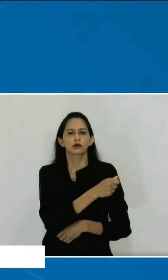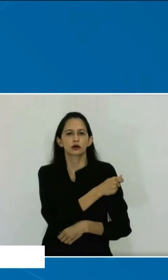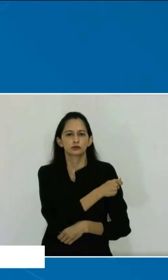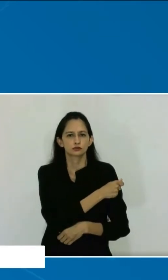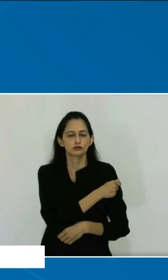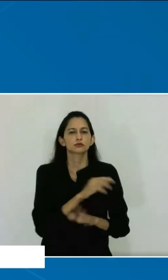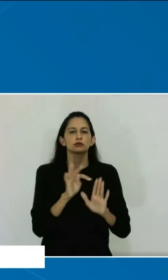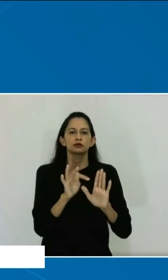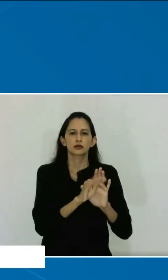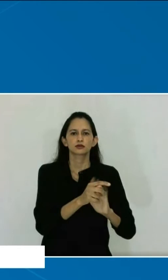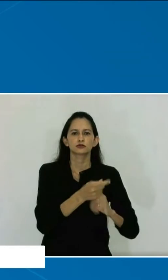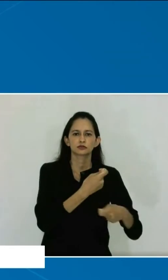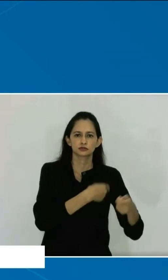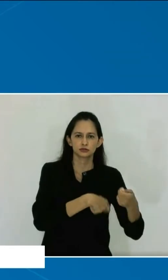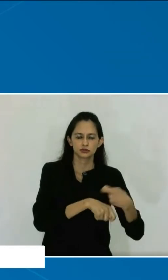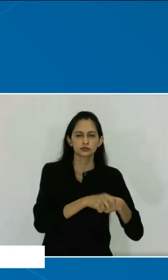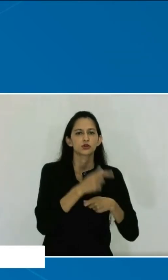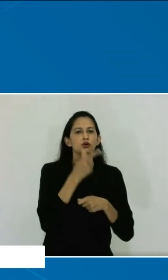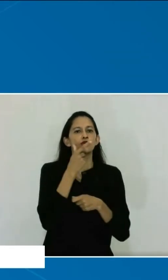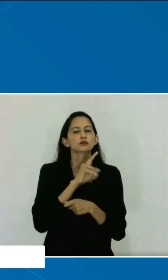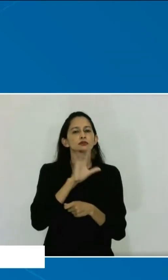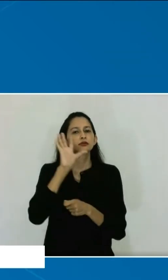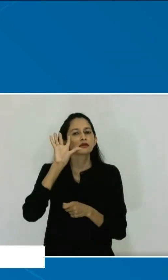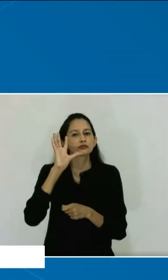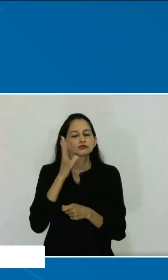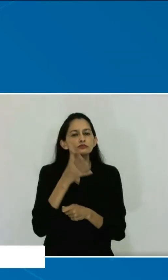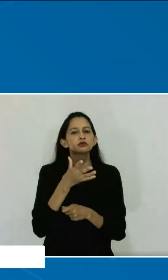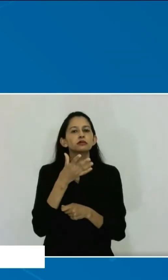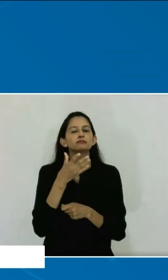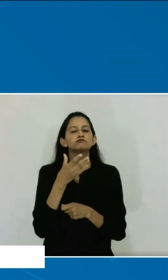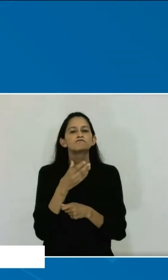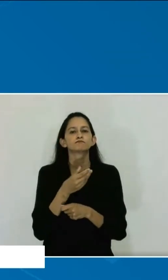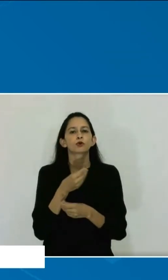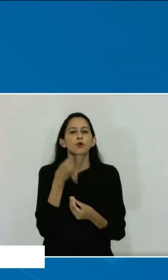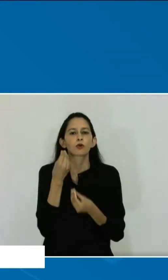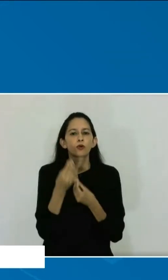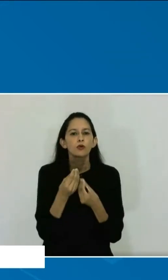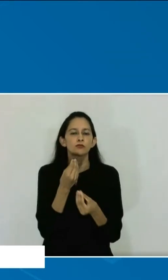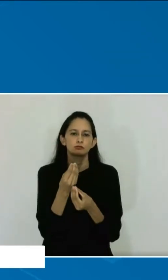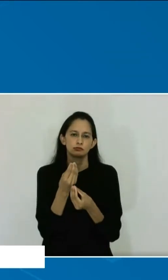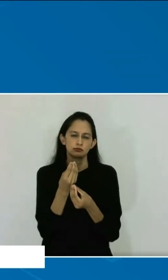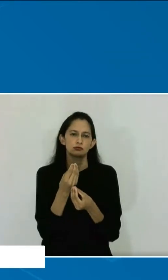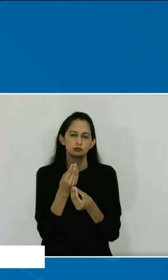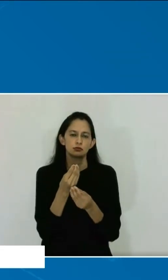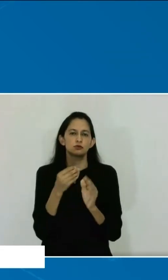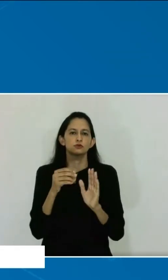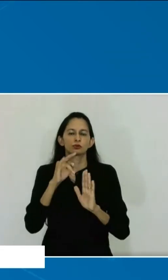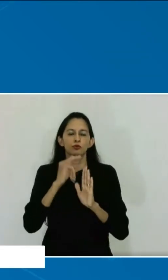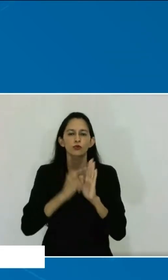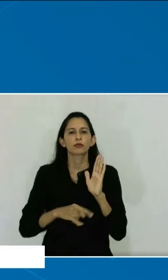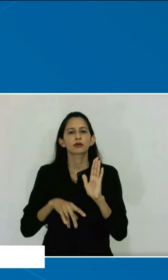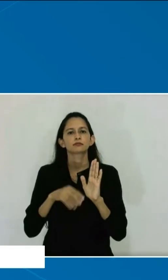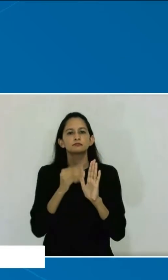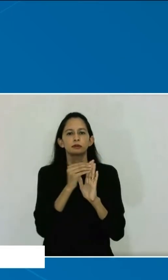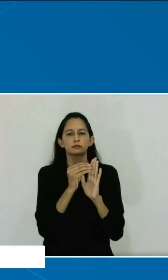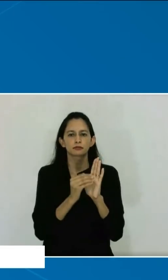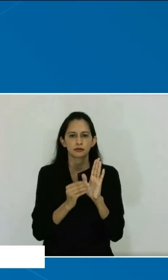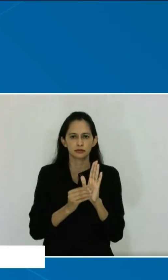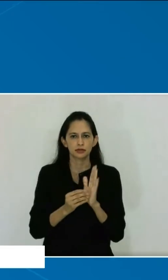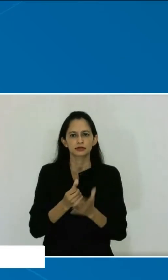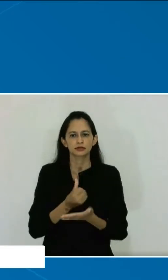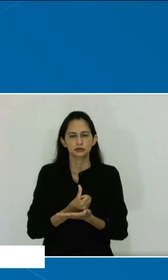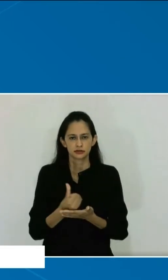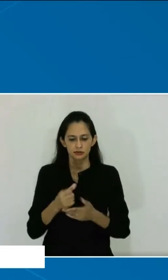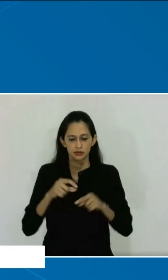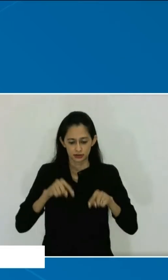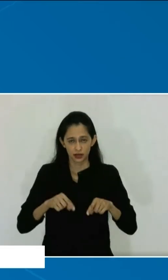na própria concretização daquilo que vai ser a resolução que orienta, portanto, esse semestre que está em